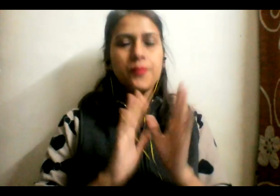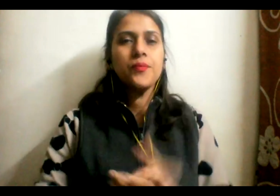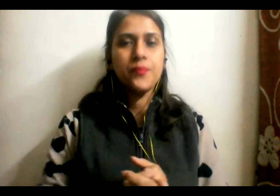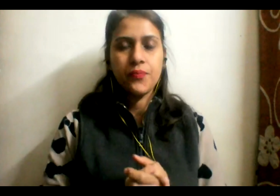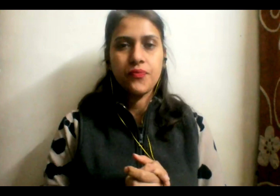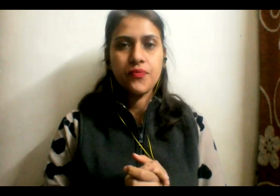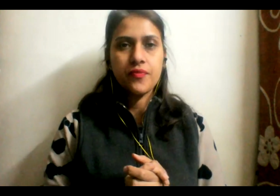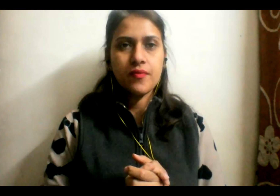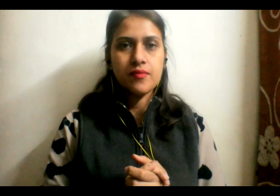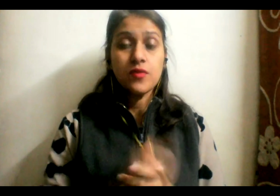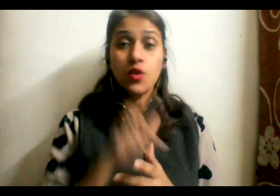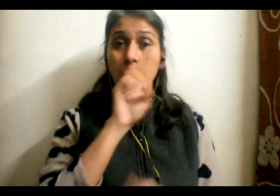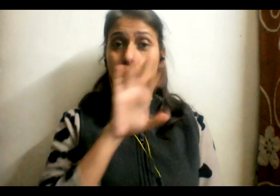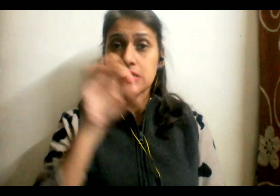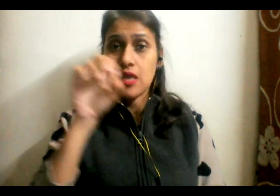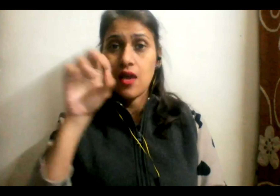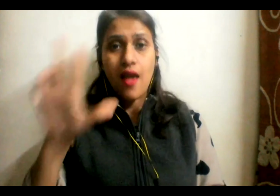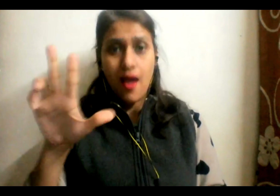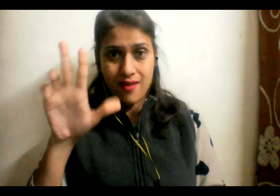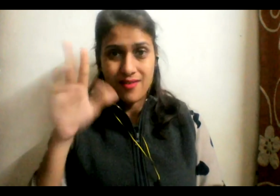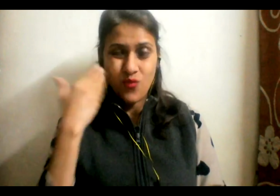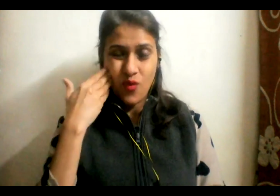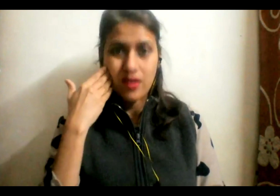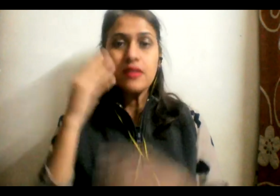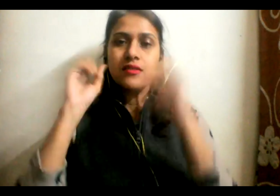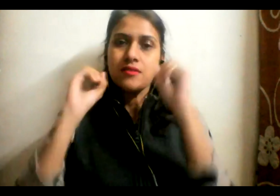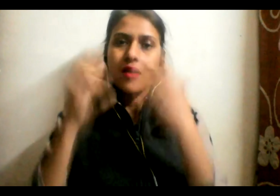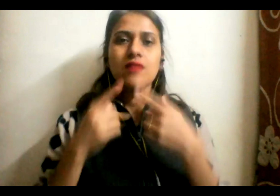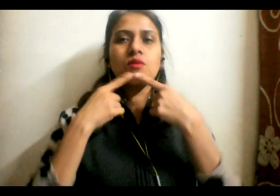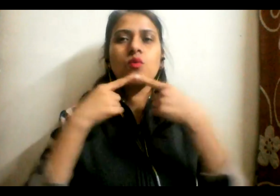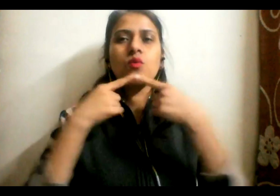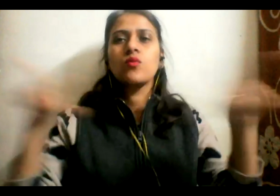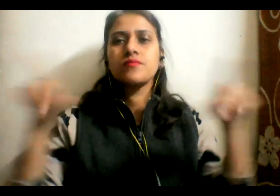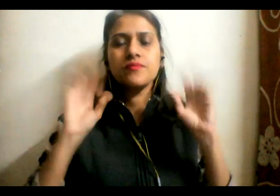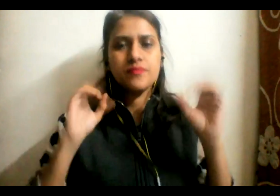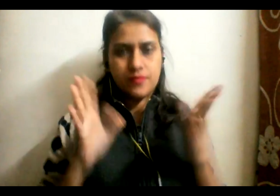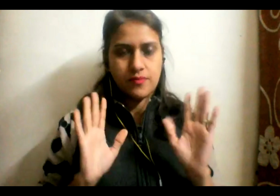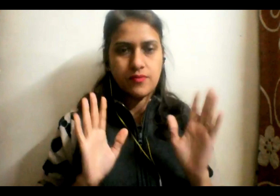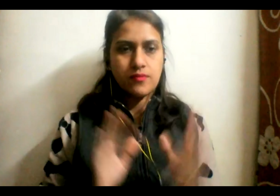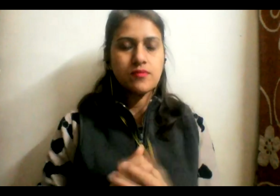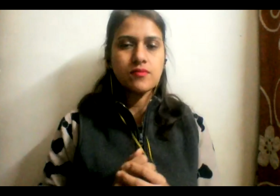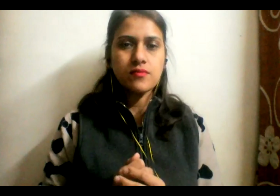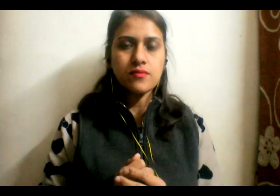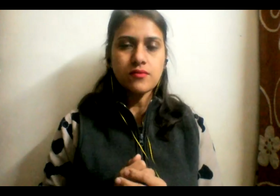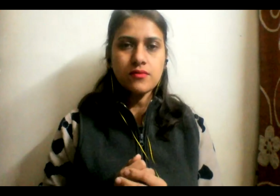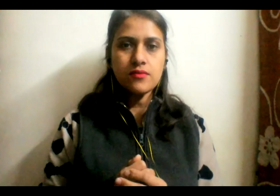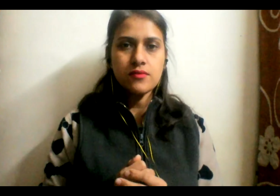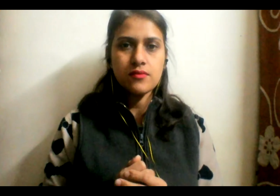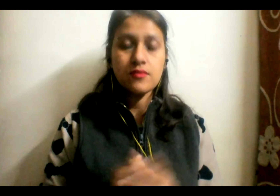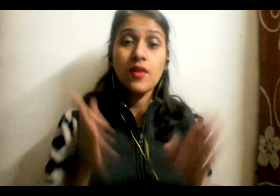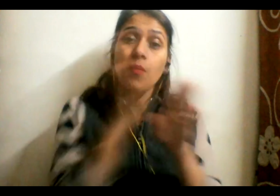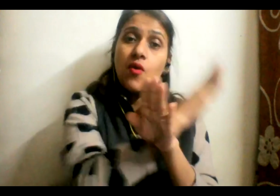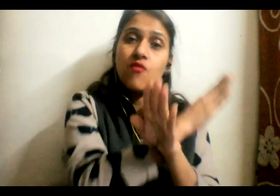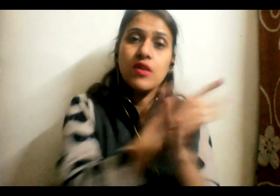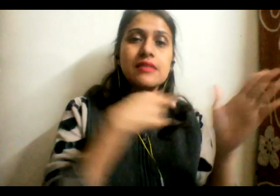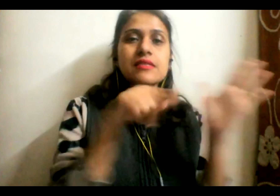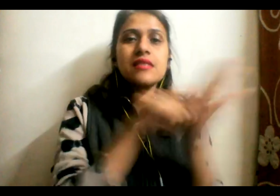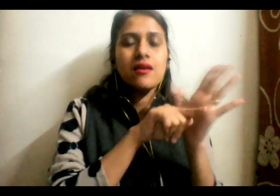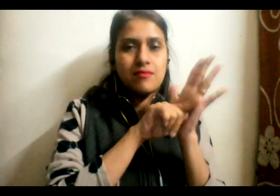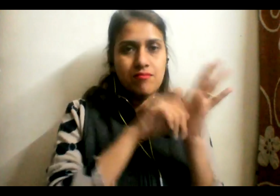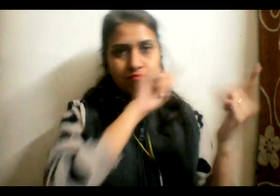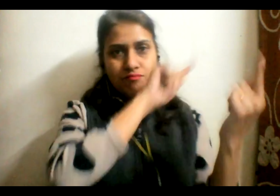So ये 2008 में force में आया. It came into force in 2008. Though we signed earlier, but it came into